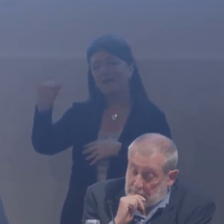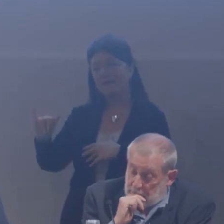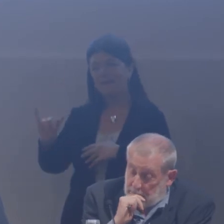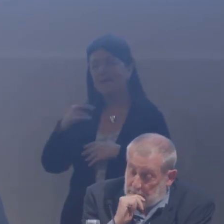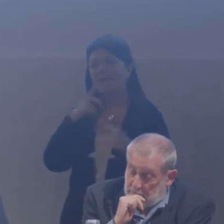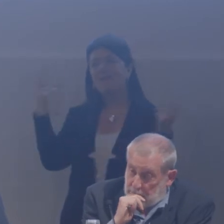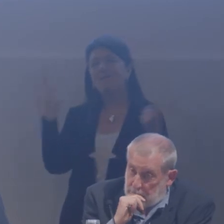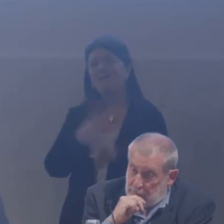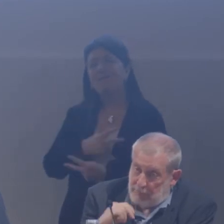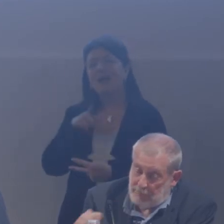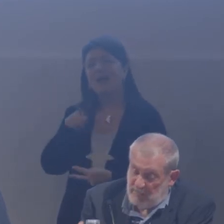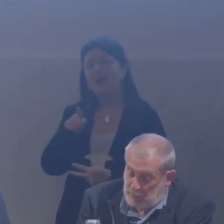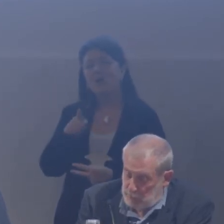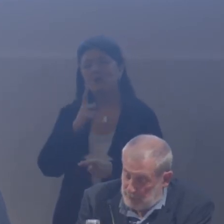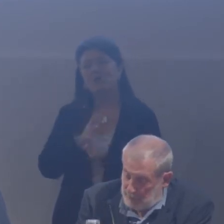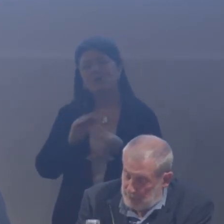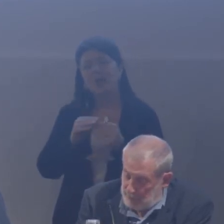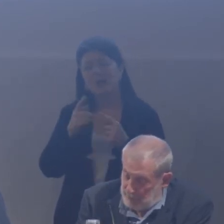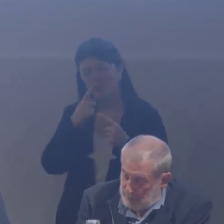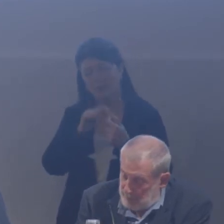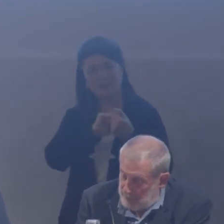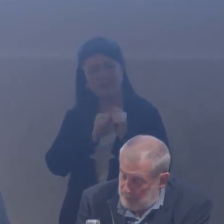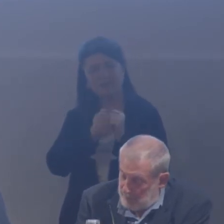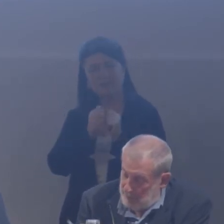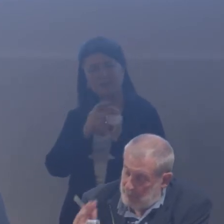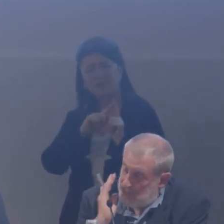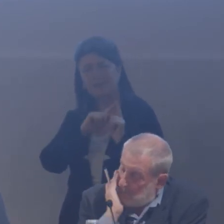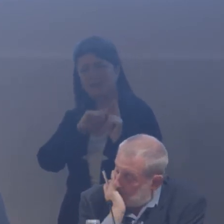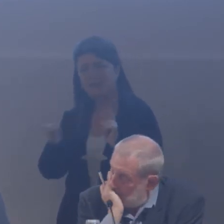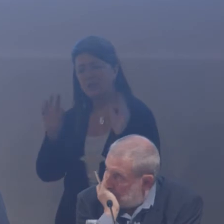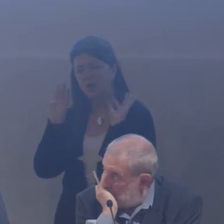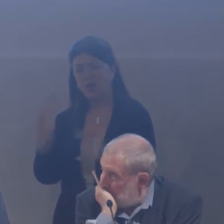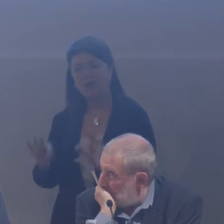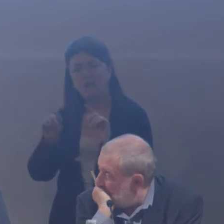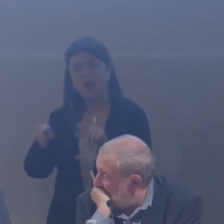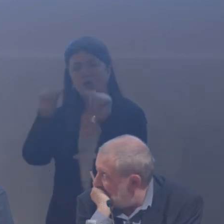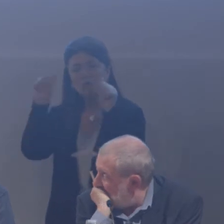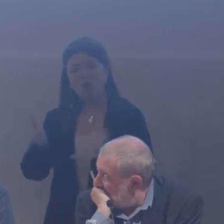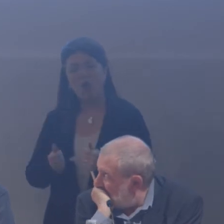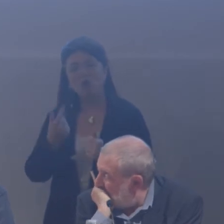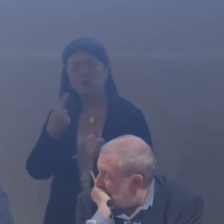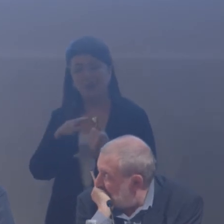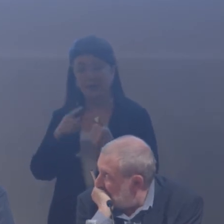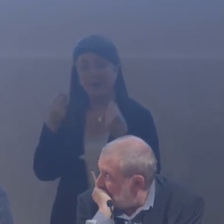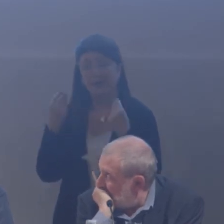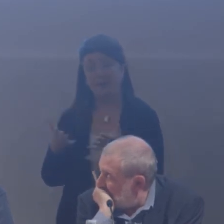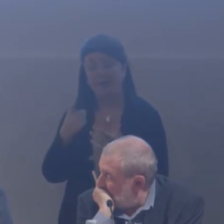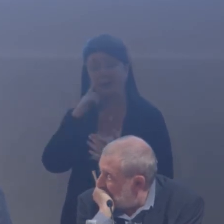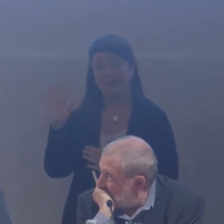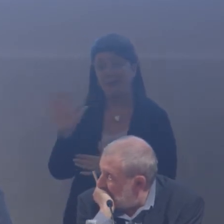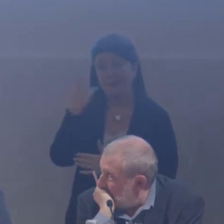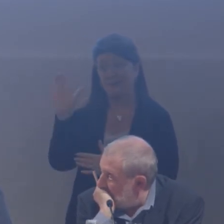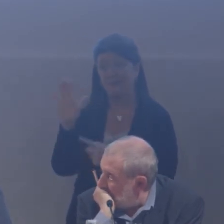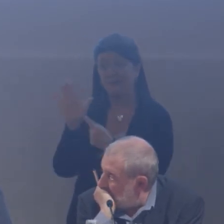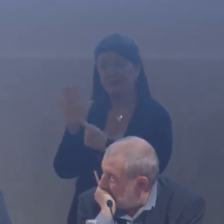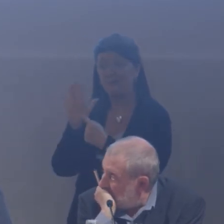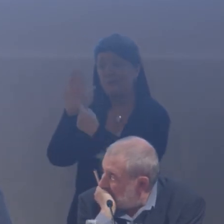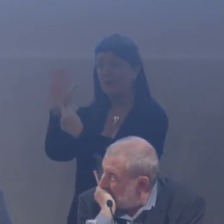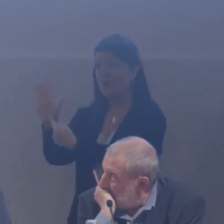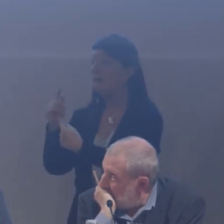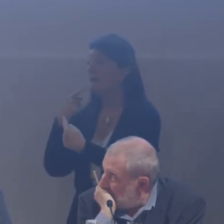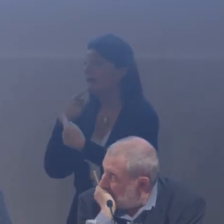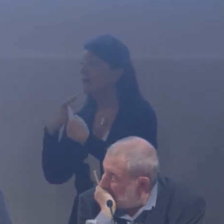certamente un modo per poter essere di esempio soprattutto ai ragazzi, alle